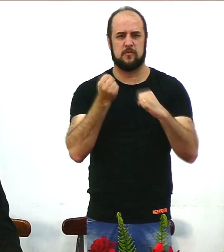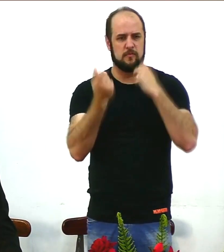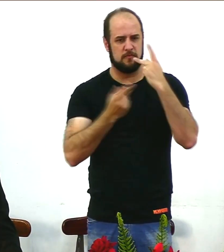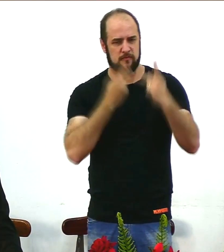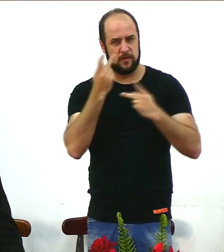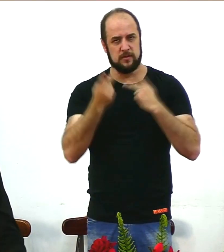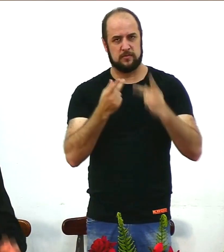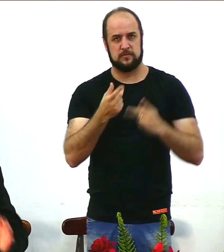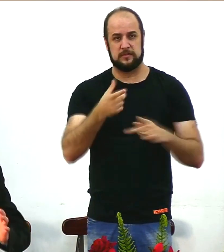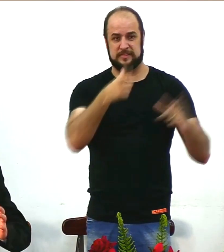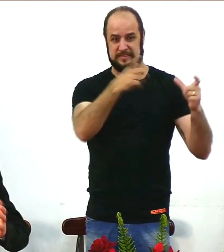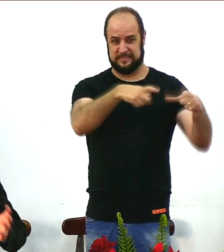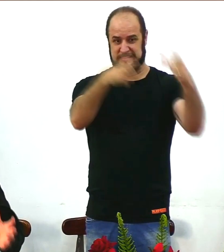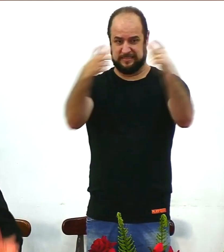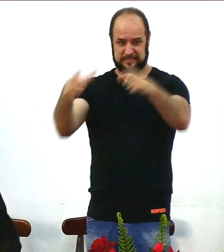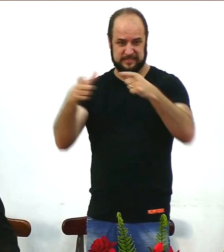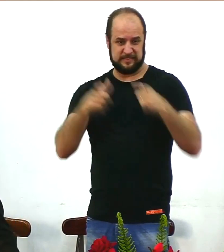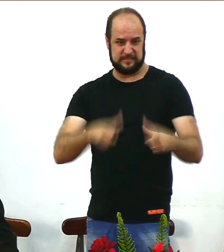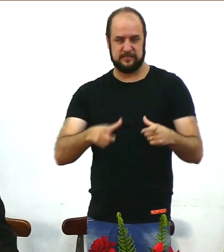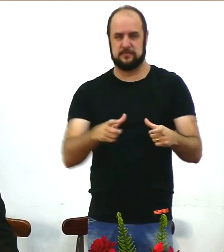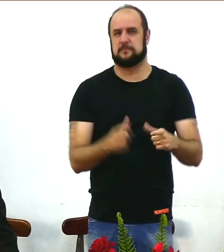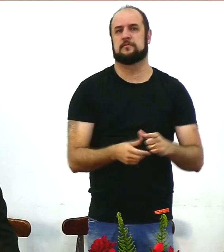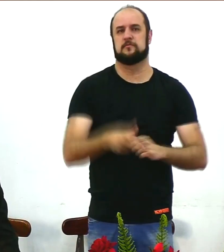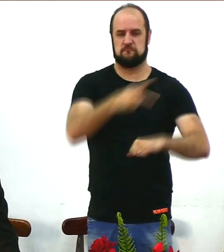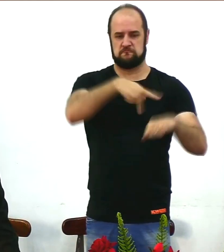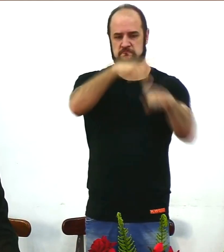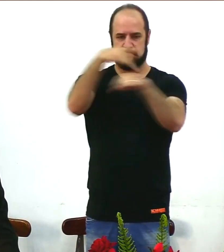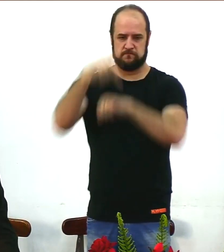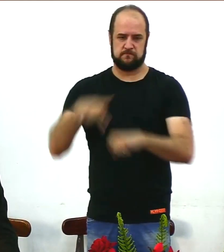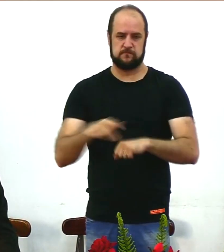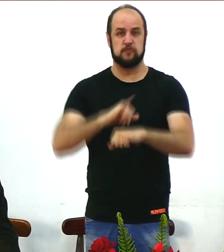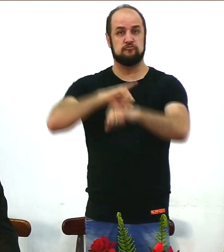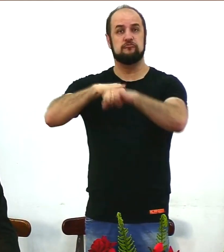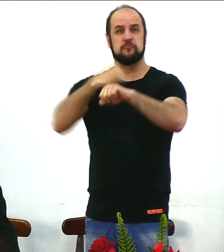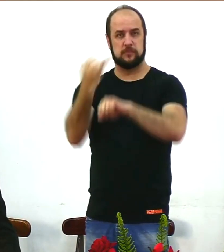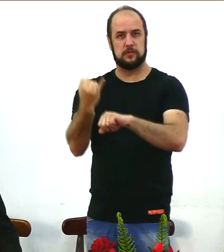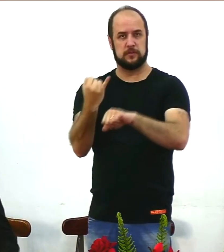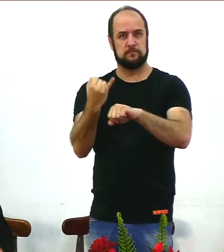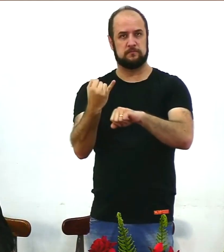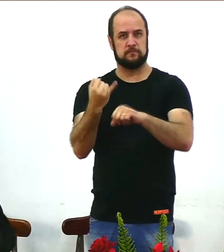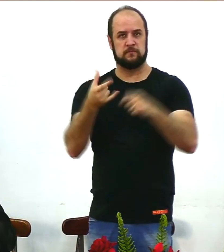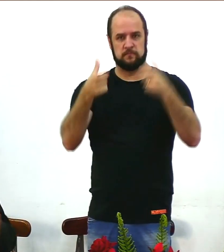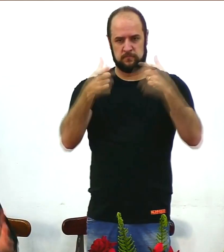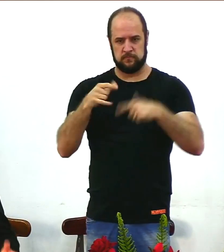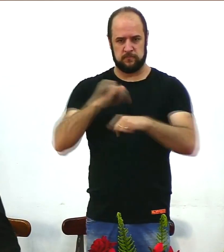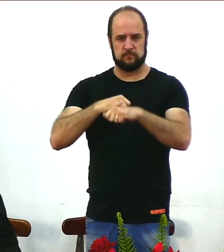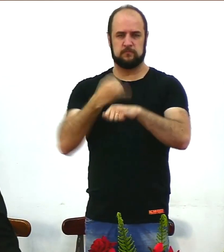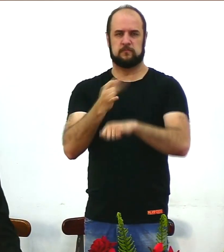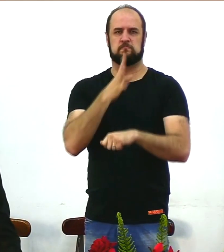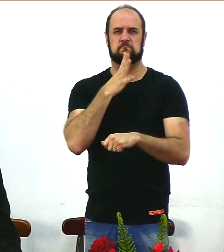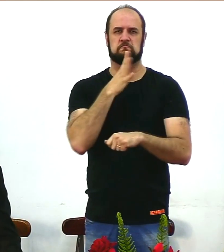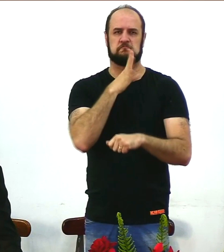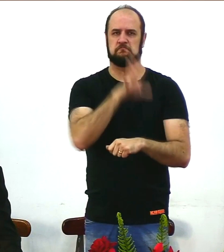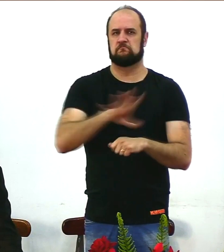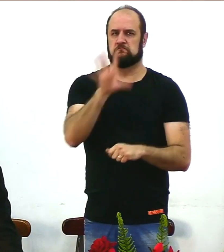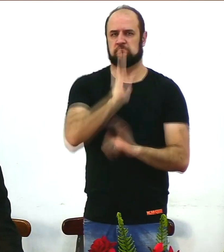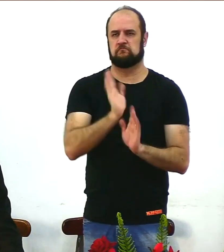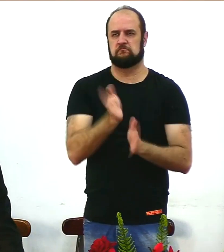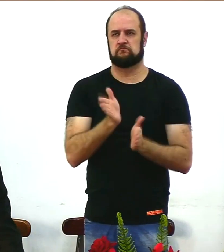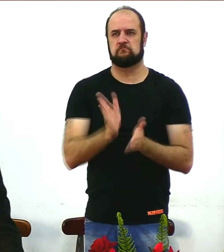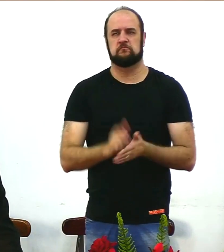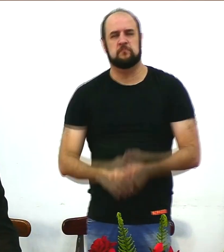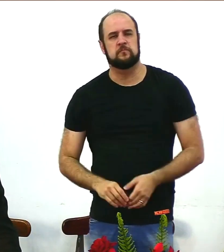Quem resolverá a situação? Onde está a justiça? Quem colocará as coisas no